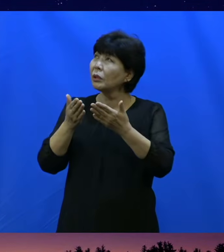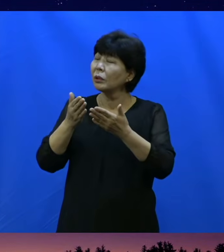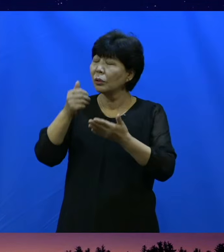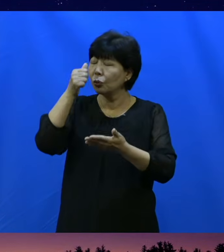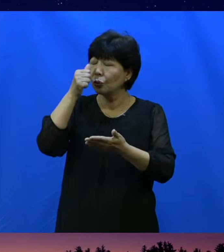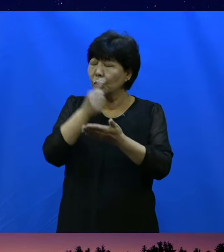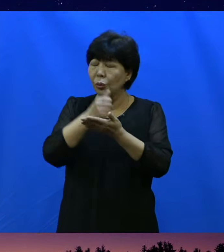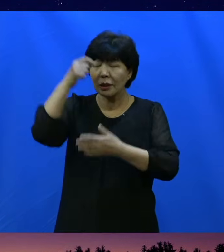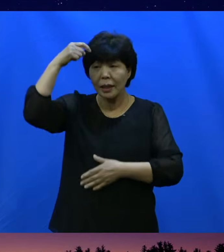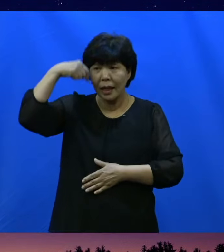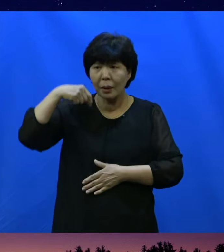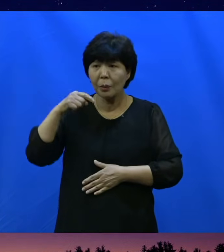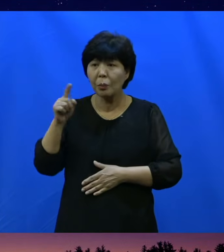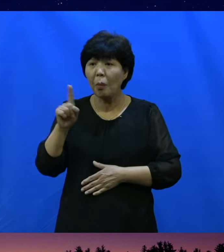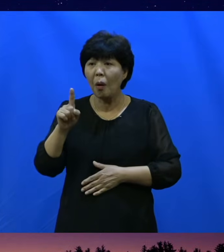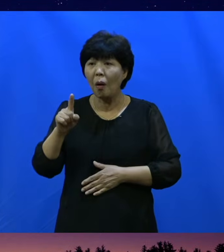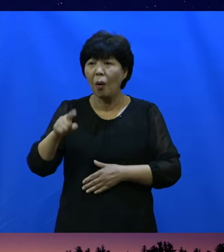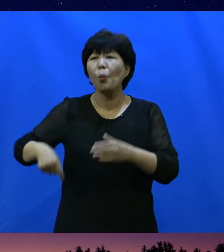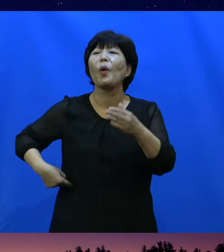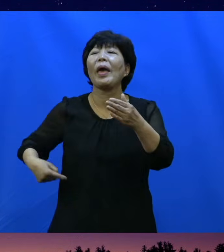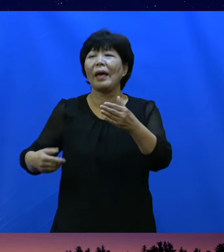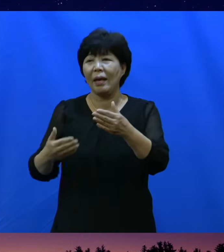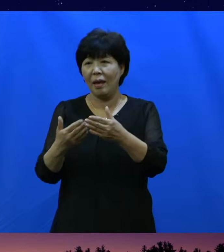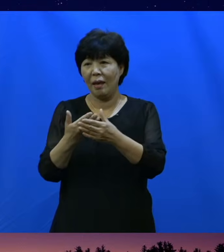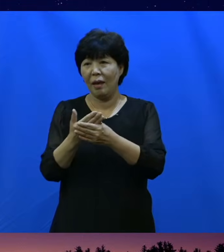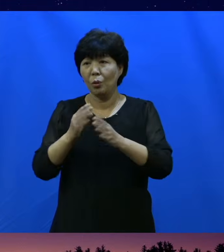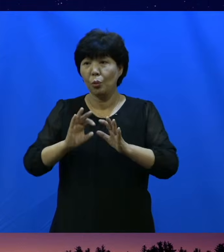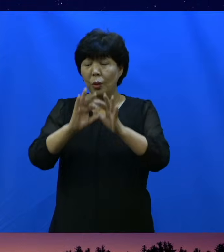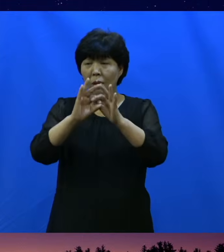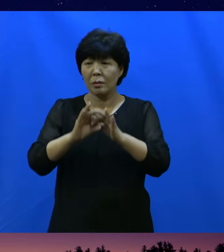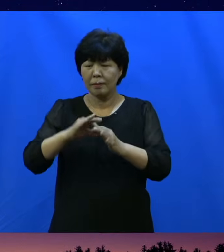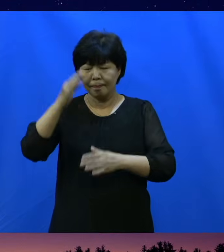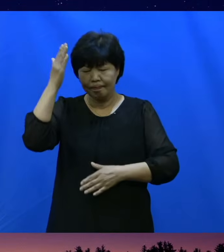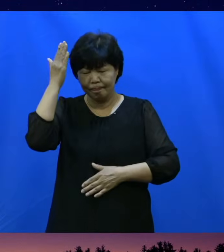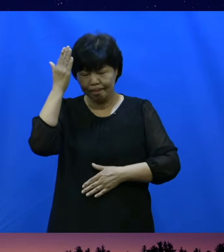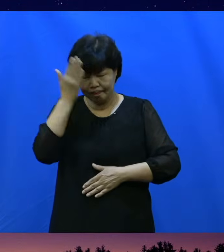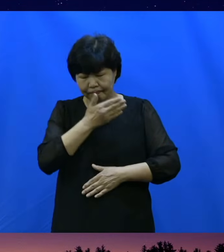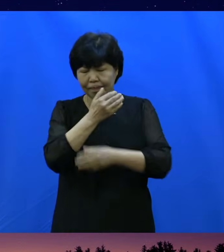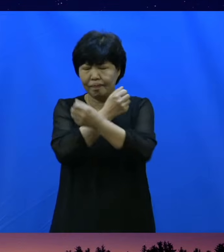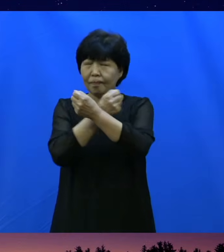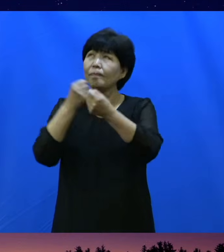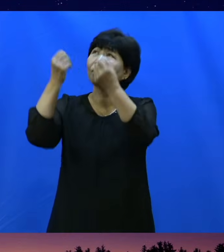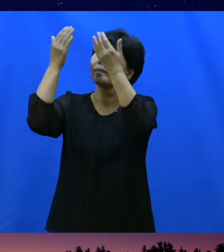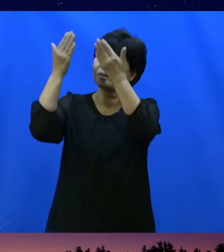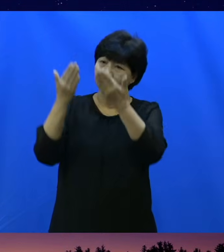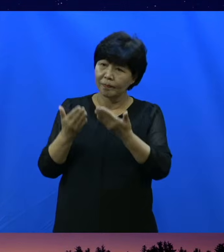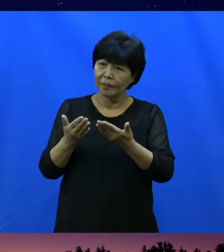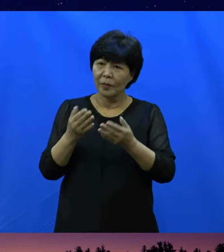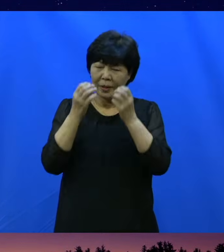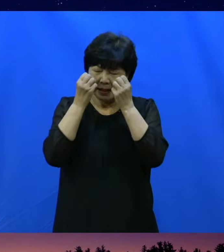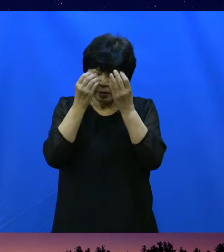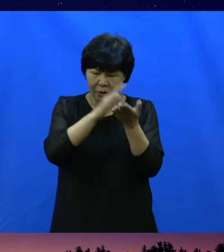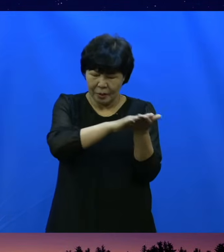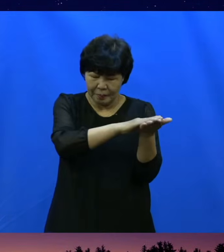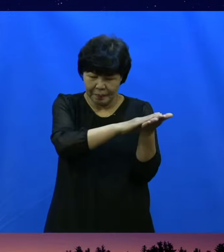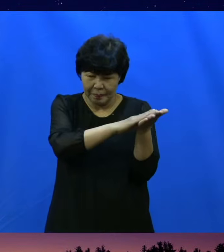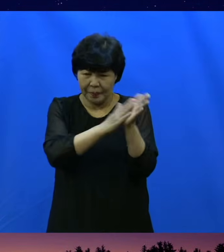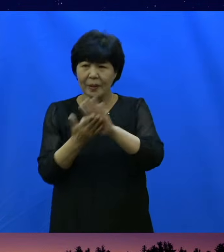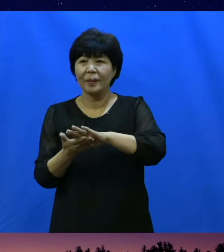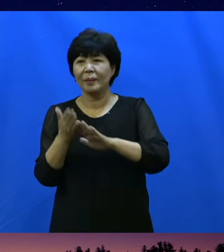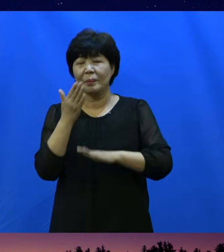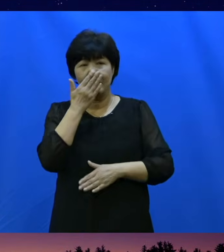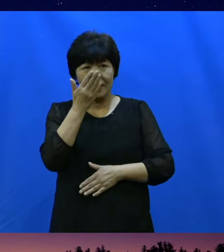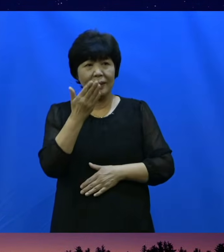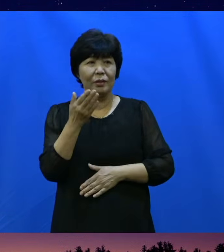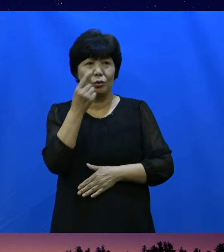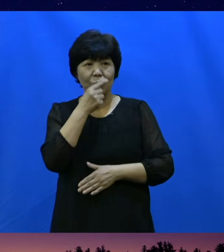깨달음은 회개로 나아가 더 하나님 앞에 새롭게 변화되는 전환점이 될 수 있는